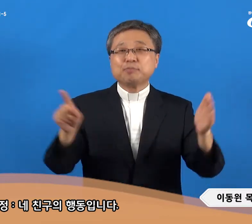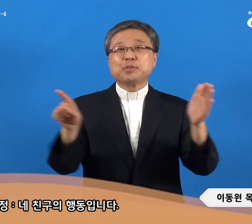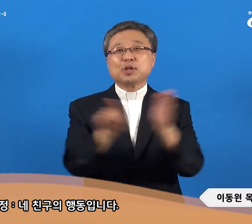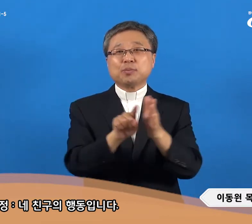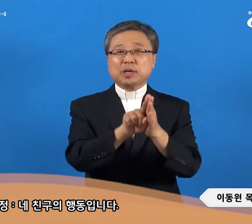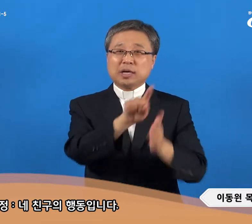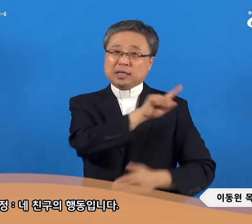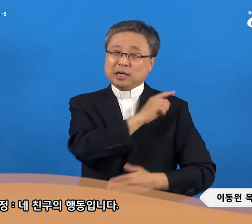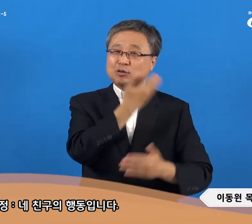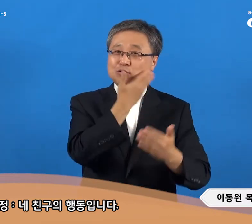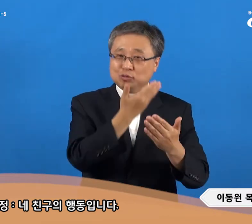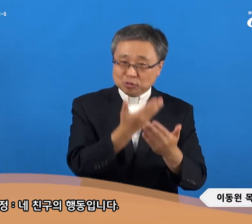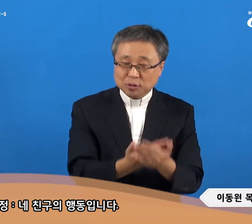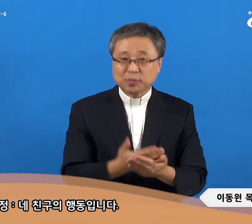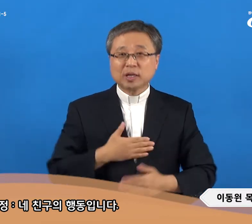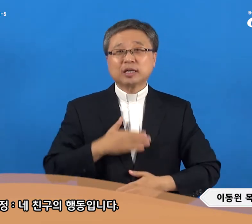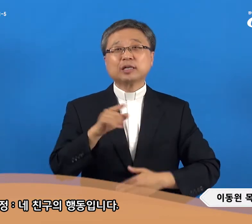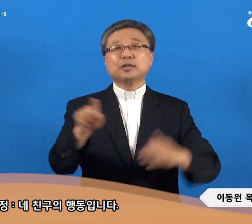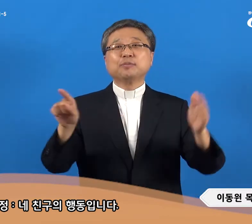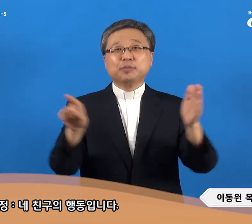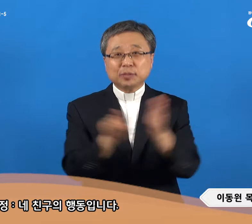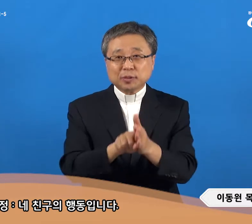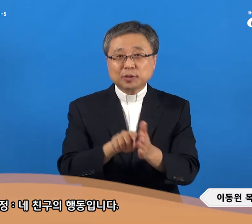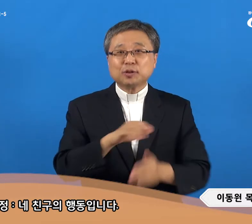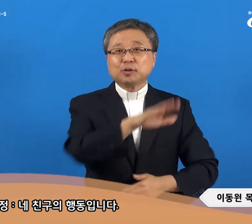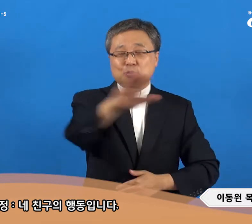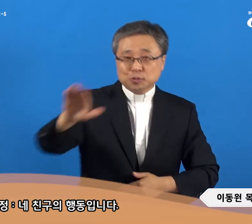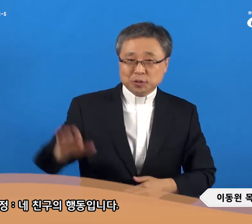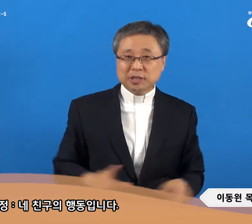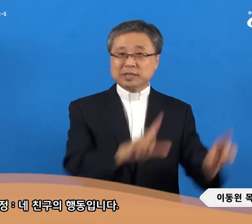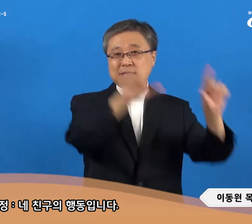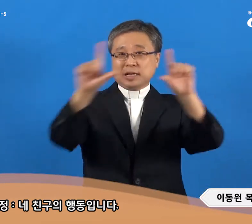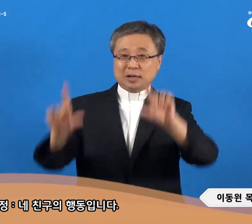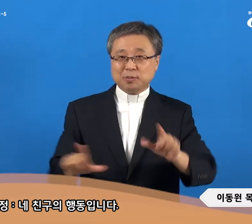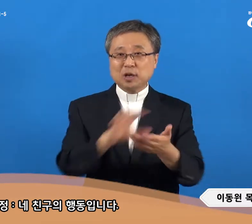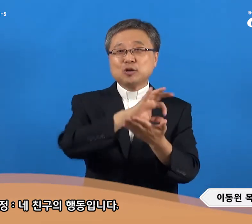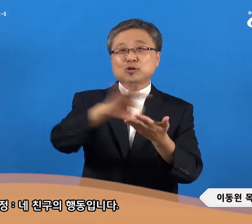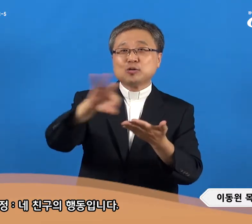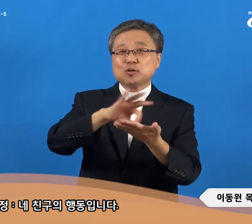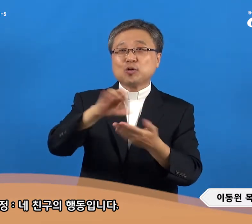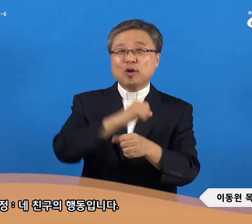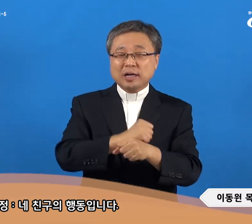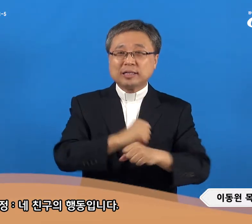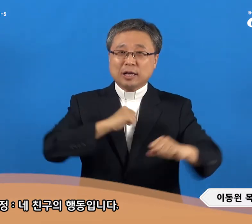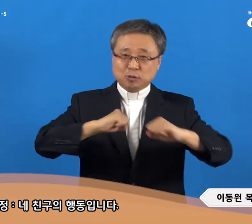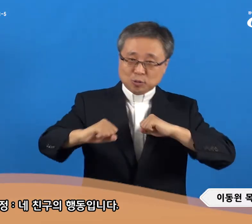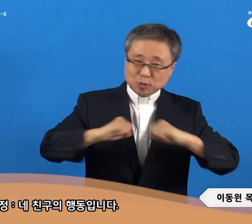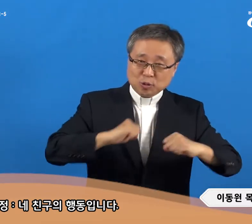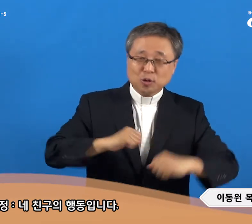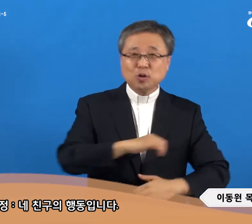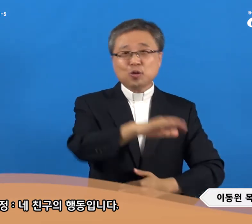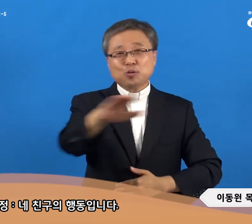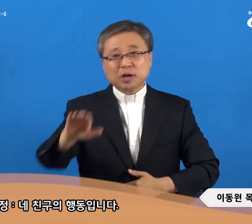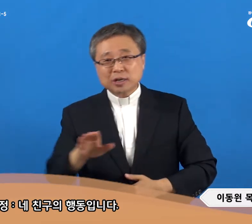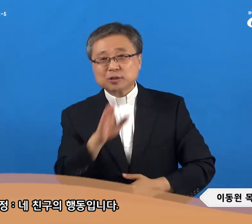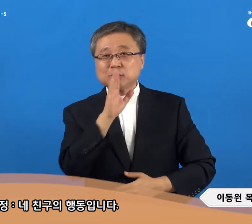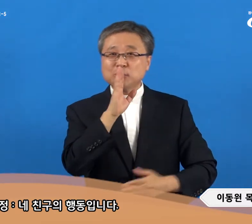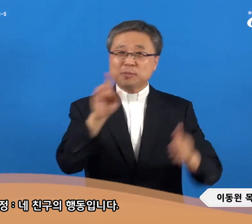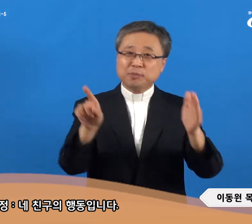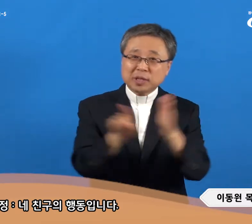다음이 뭘까요? 그 믿음을 우리의 삶에 적용하는 행동입니다. 우리가 정말 믿었다면